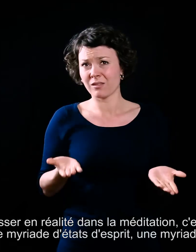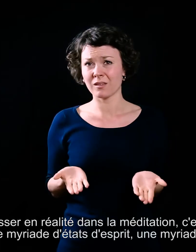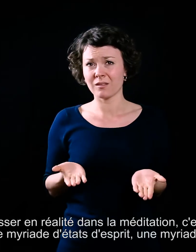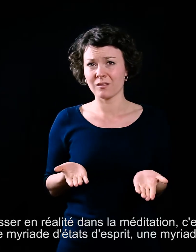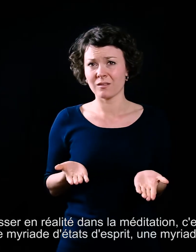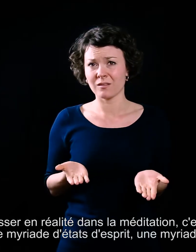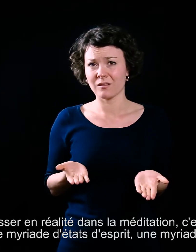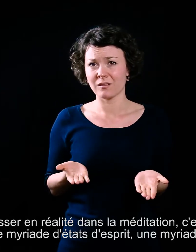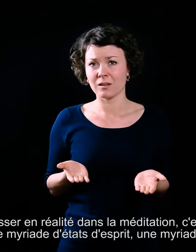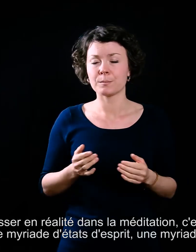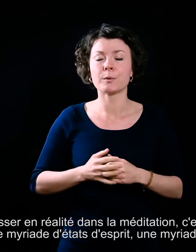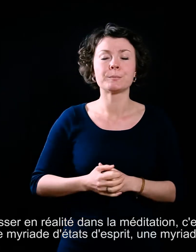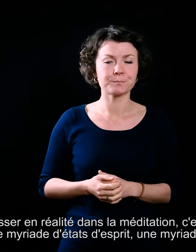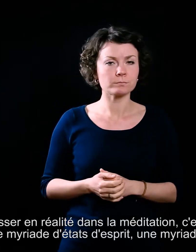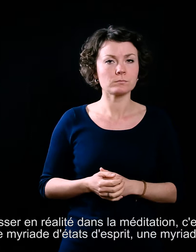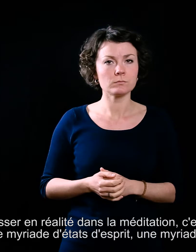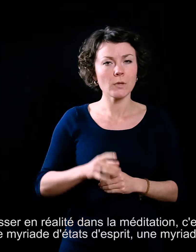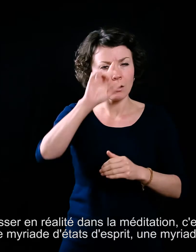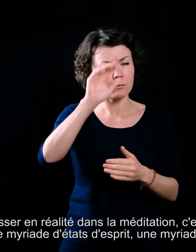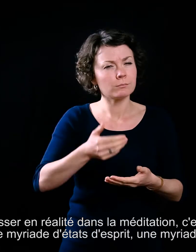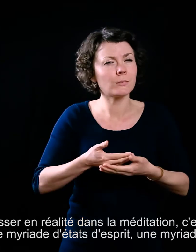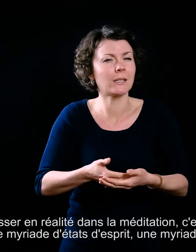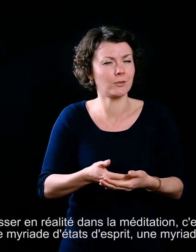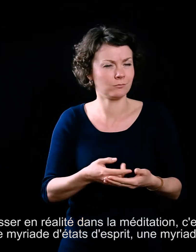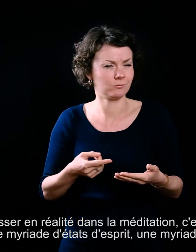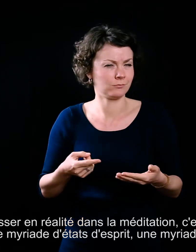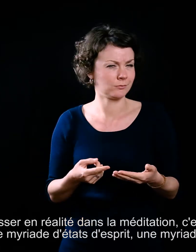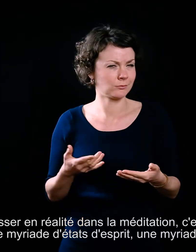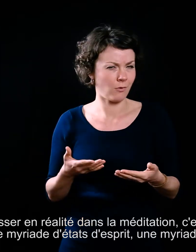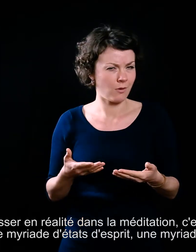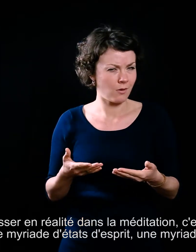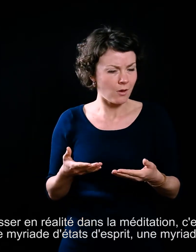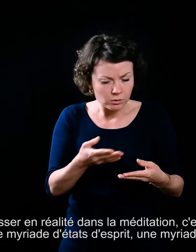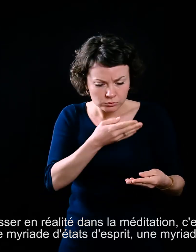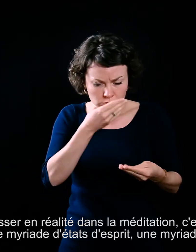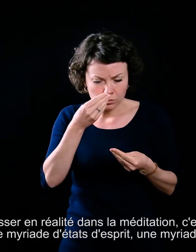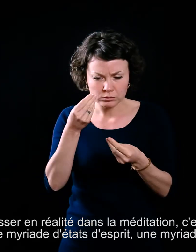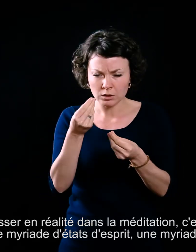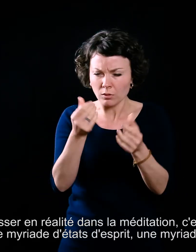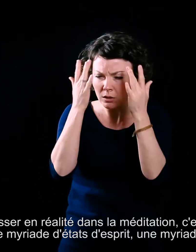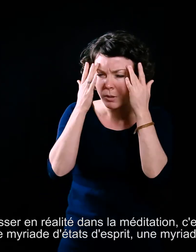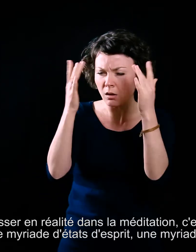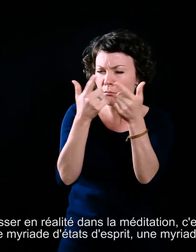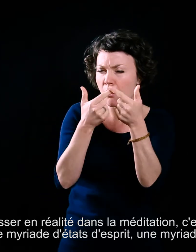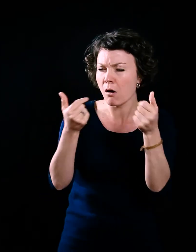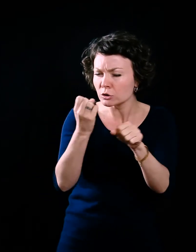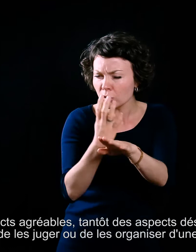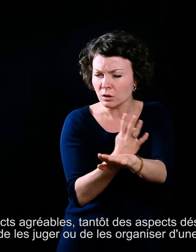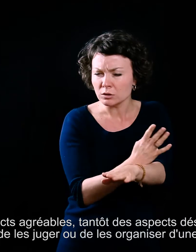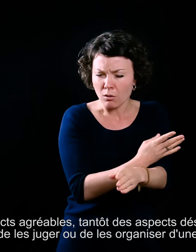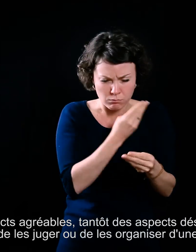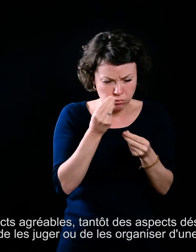Ce qui va se passer en réalité dans la méditation, c'est que nous allons rencontrer une myriade d'états d'esprit, une myriade